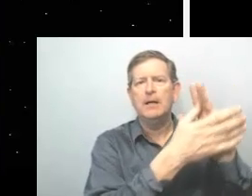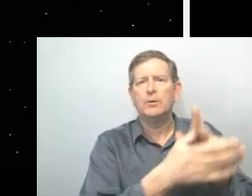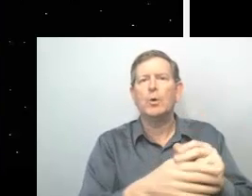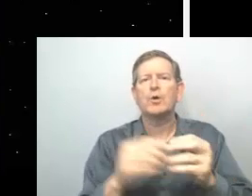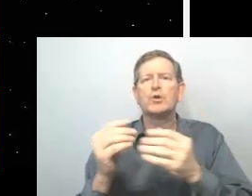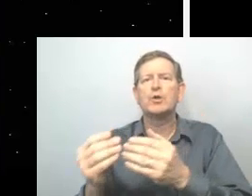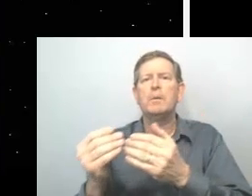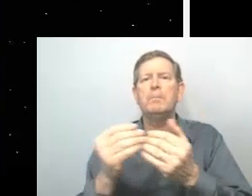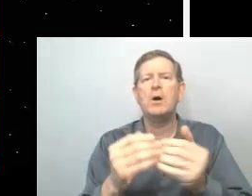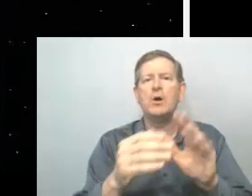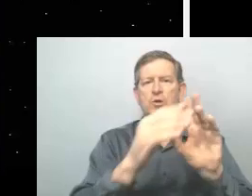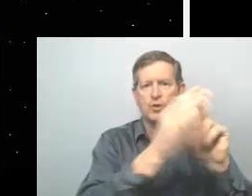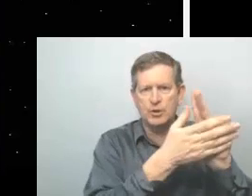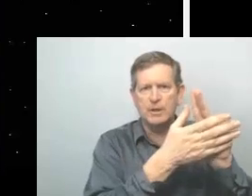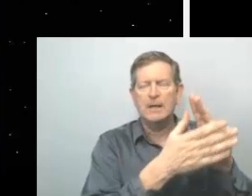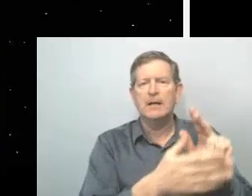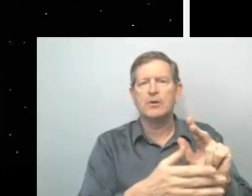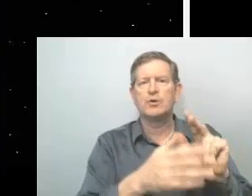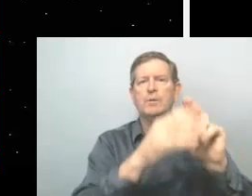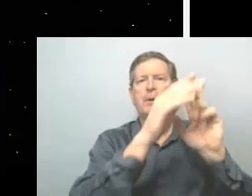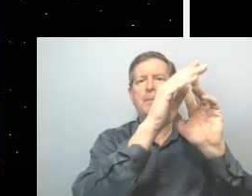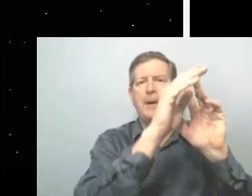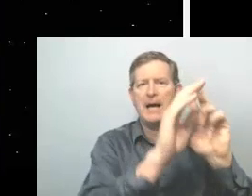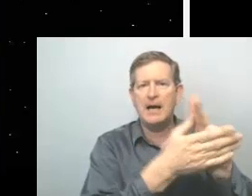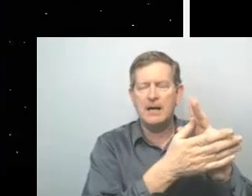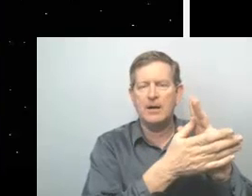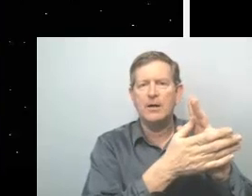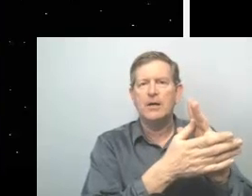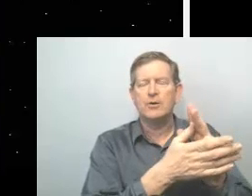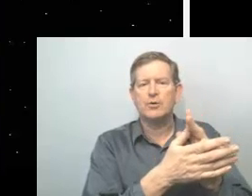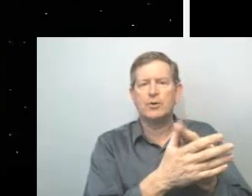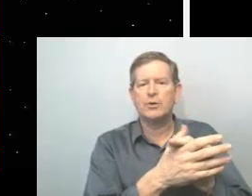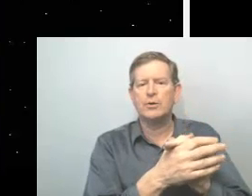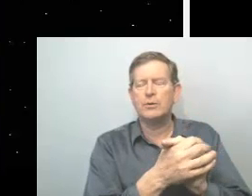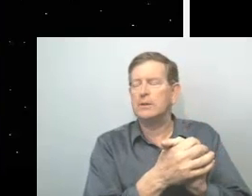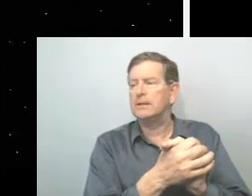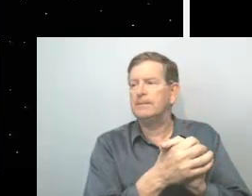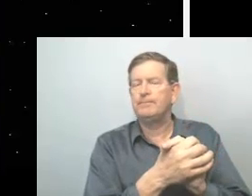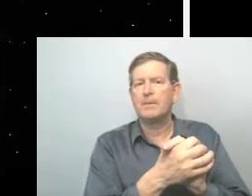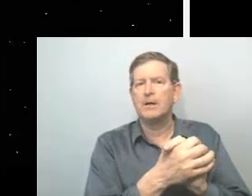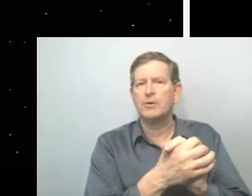syllabe. Donc, je mange, je prépare,